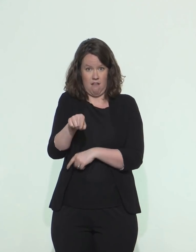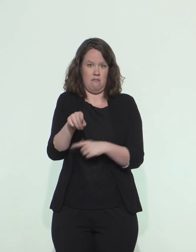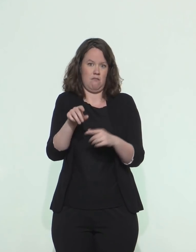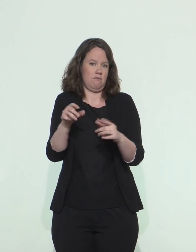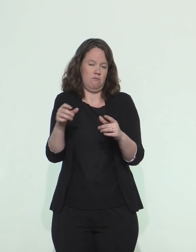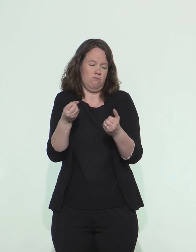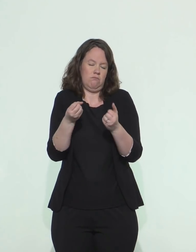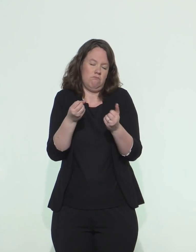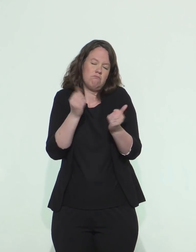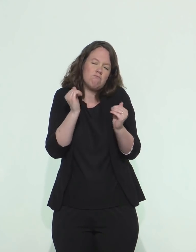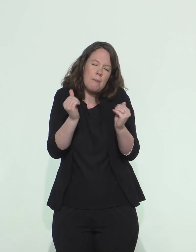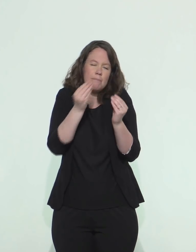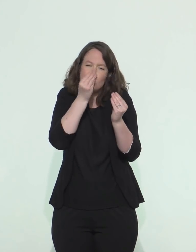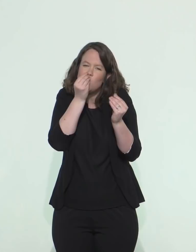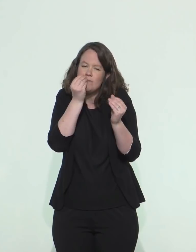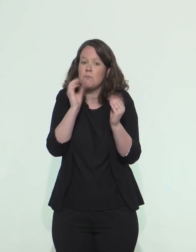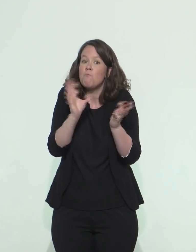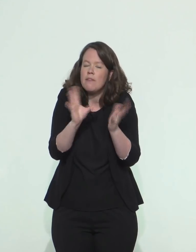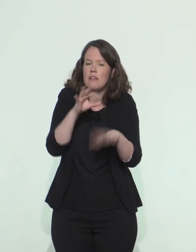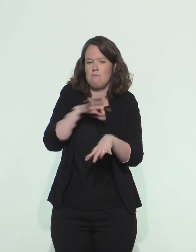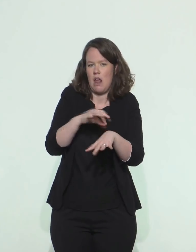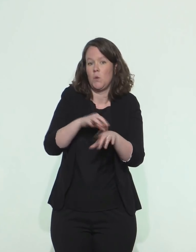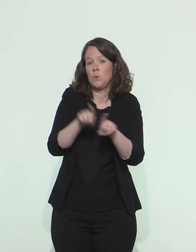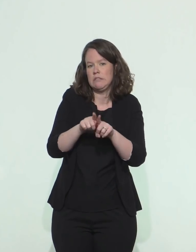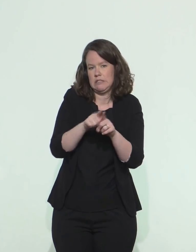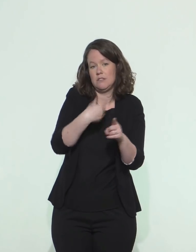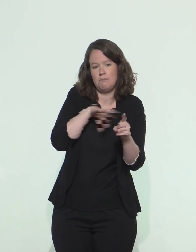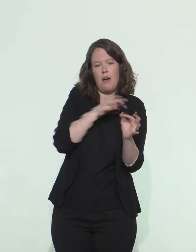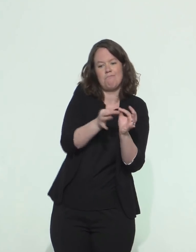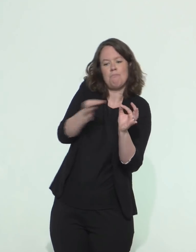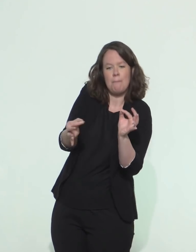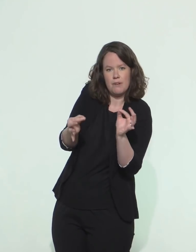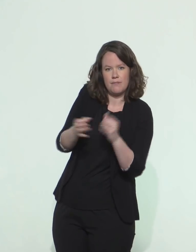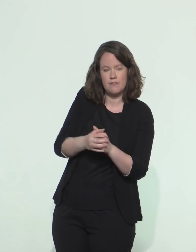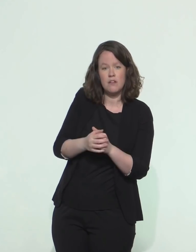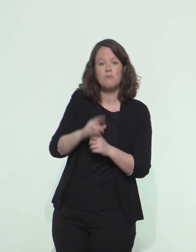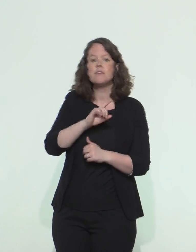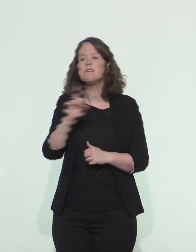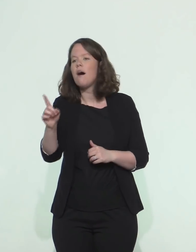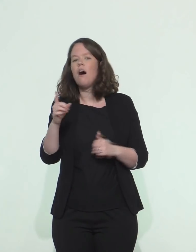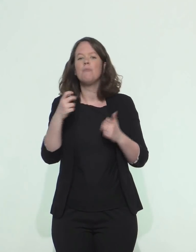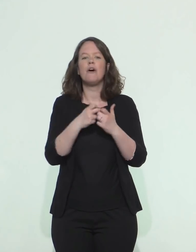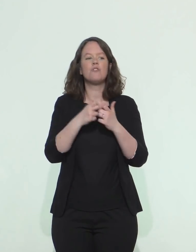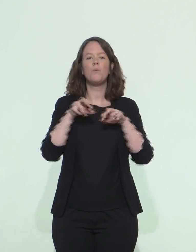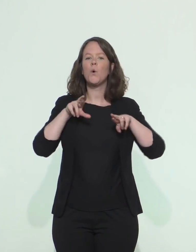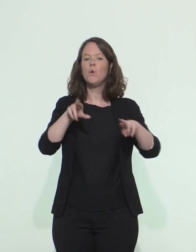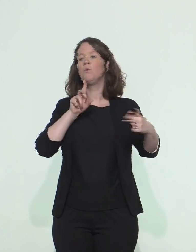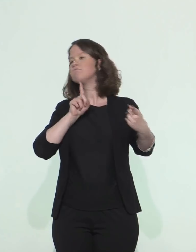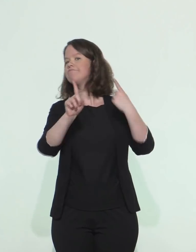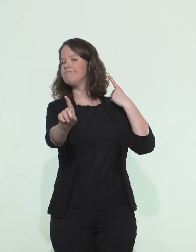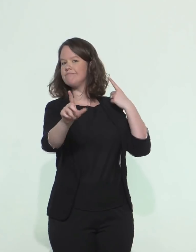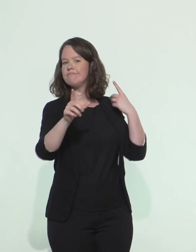sont les plus susceptibles d'être des cas qui auraient pu être contaminés à votre contact. Ce ne sont pas les personnes que vous avez croisées dans la rue, que vous